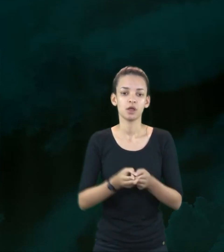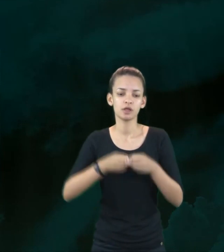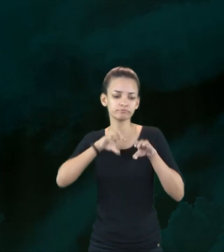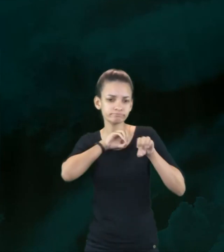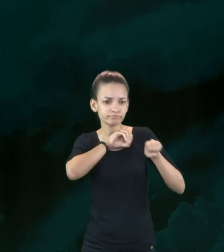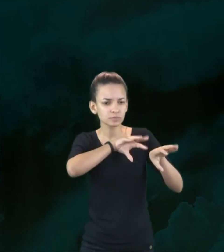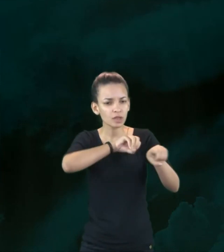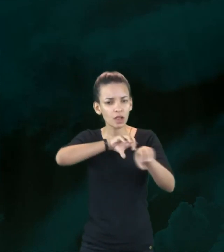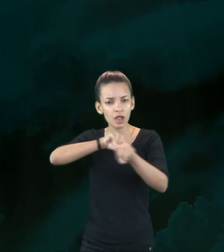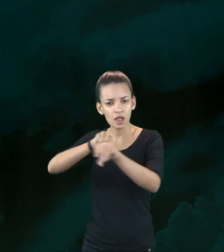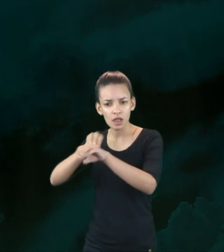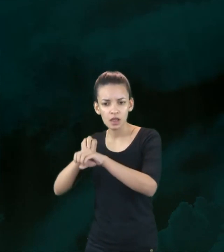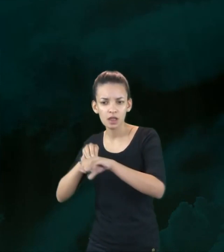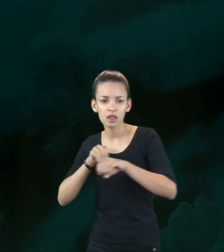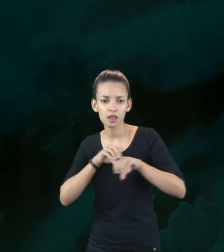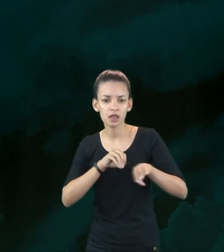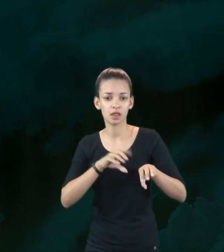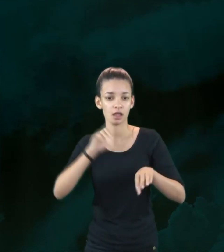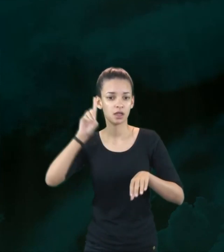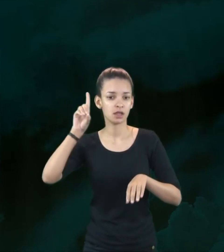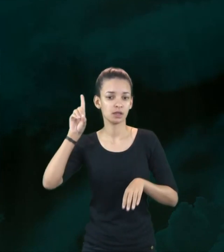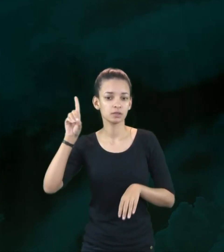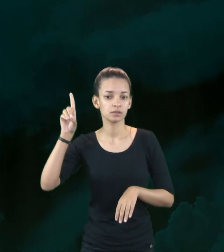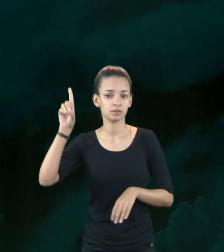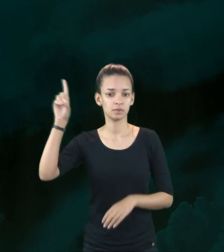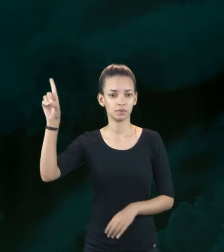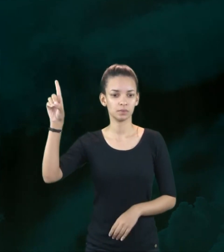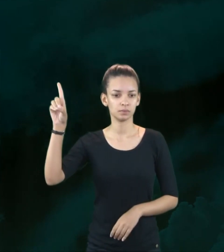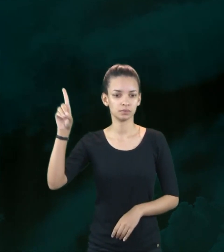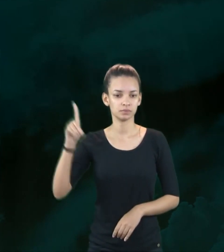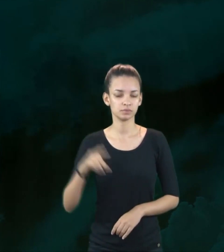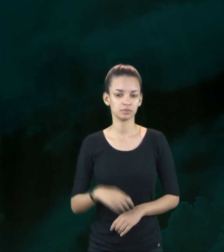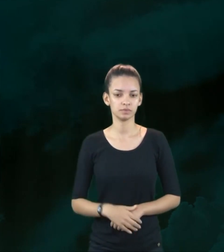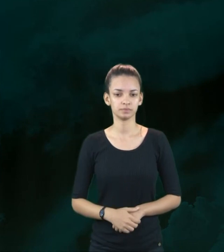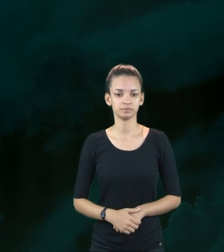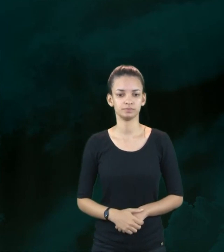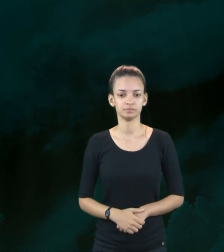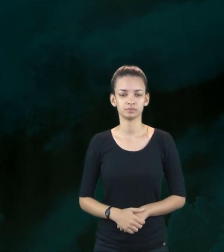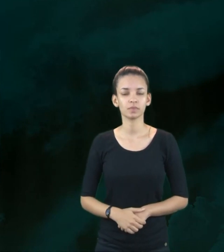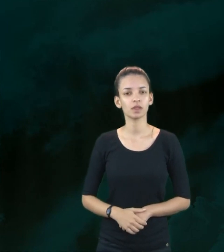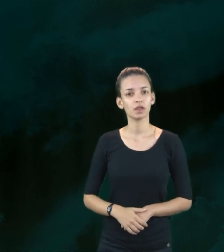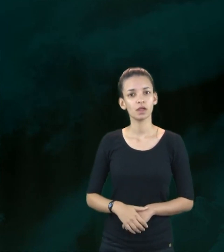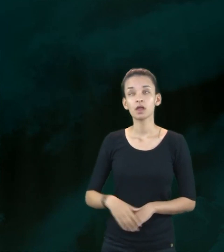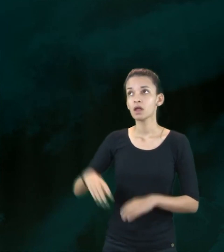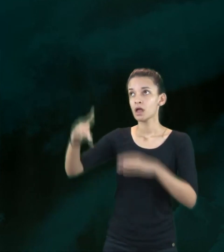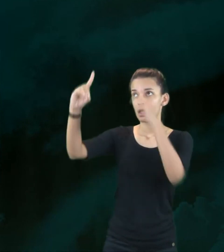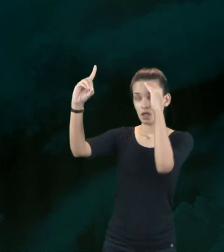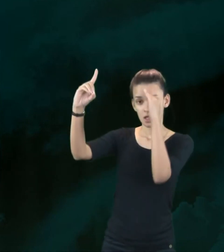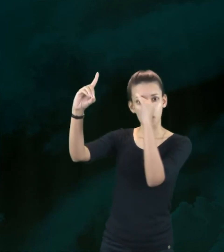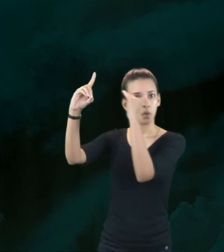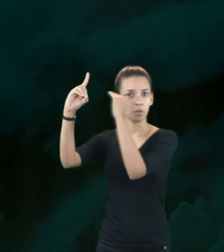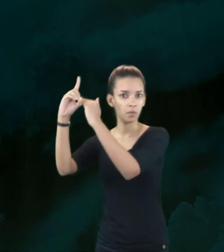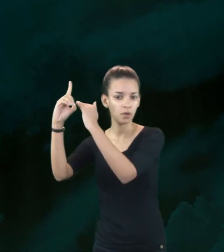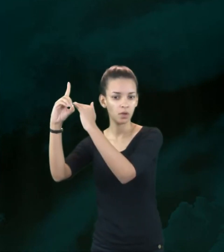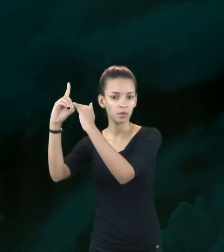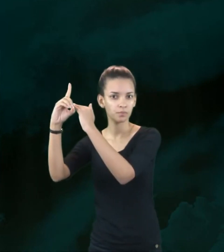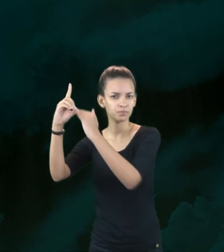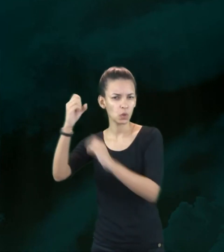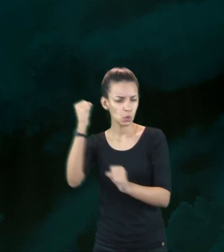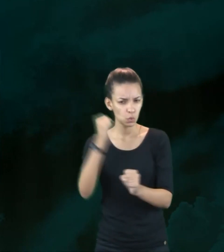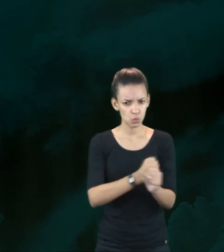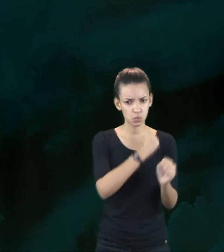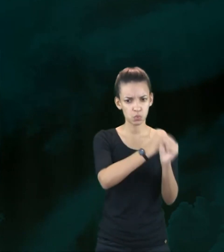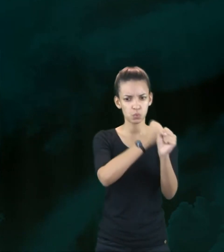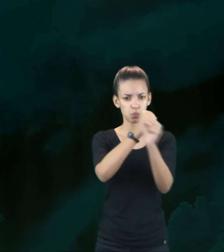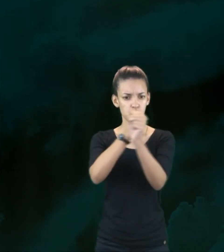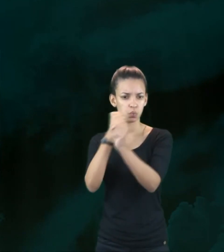ele, que ainda não se viam, e sendo temente a Deus, aparelhou uma arca. Quer dizer,